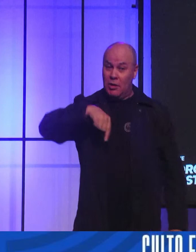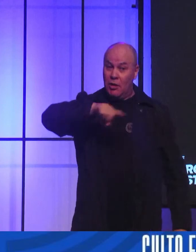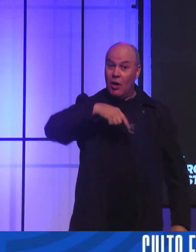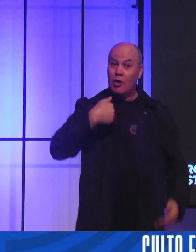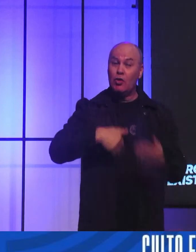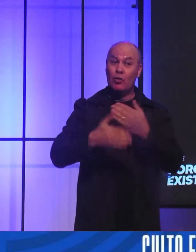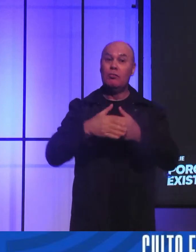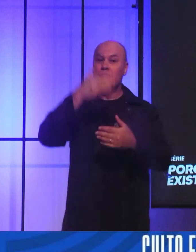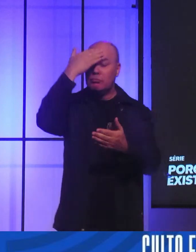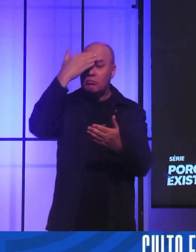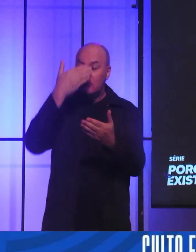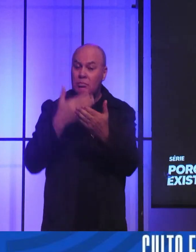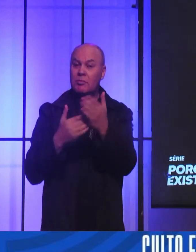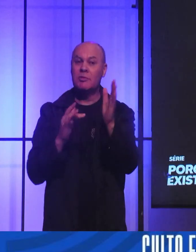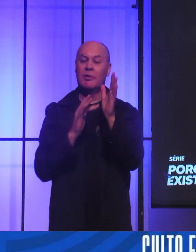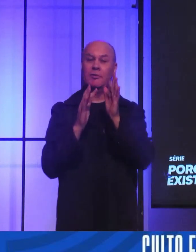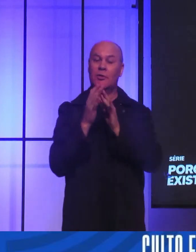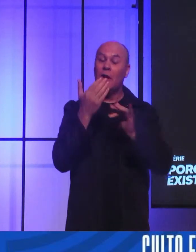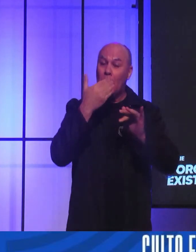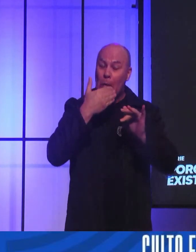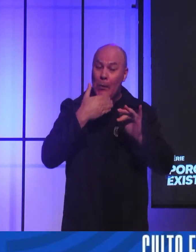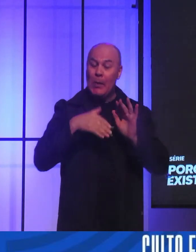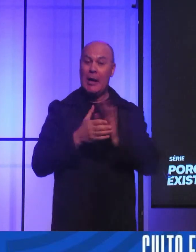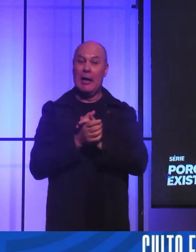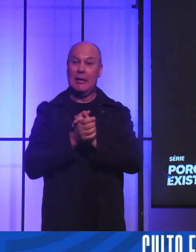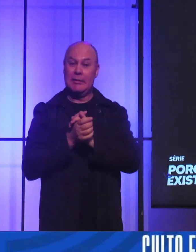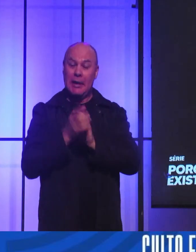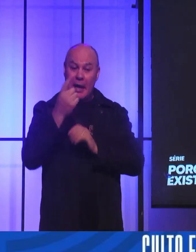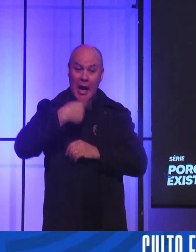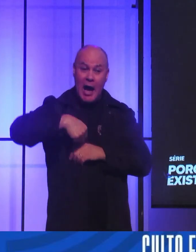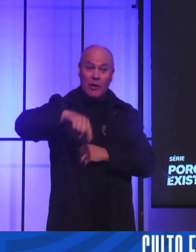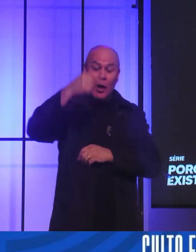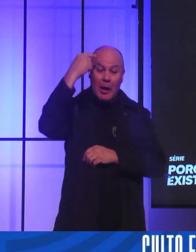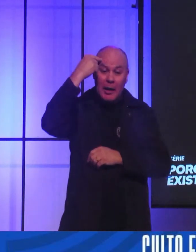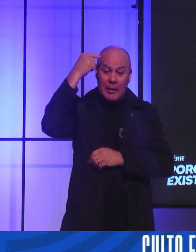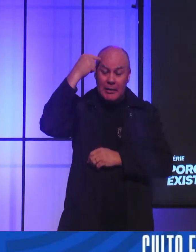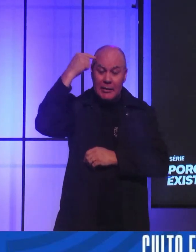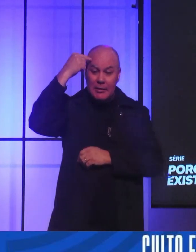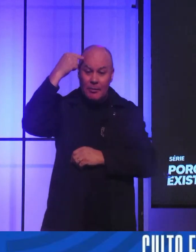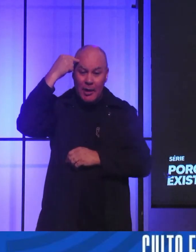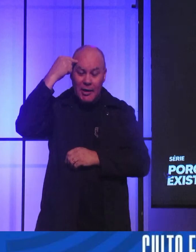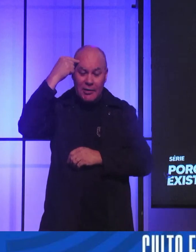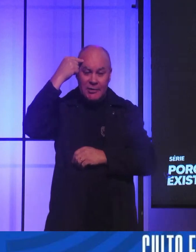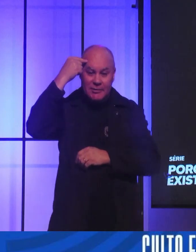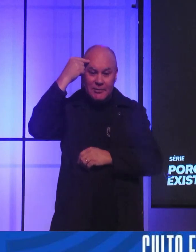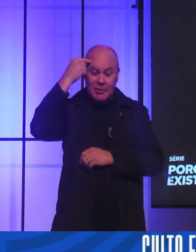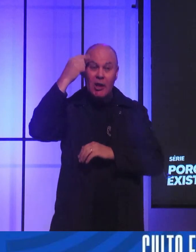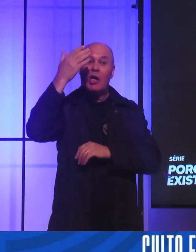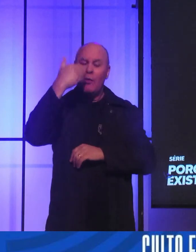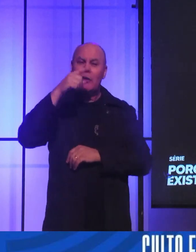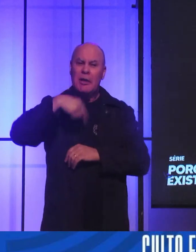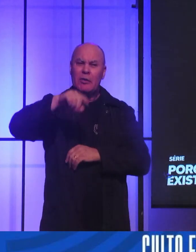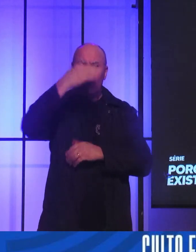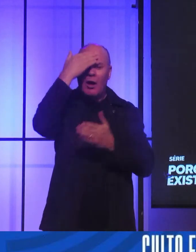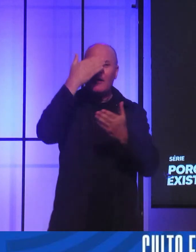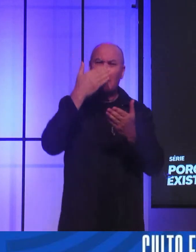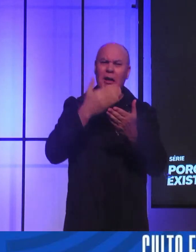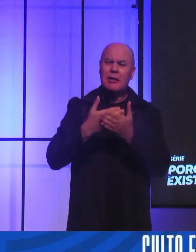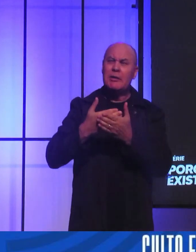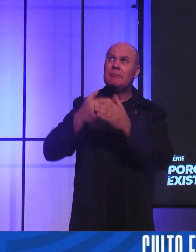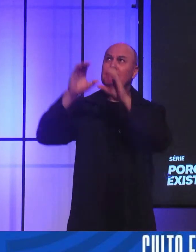com o nosso intelecto, com a nossa mente, a gente acredita em um céu e um inferno.